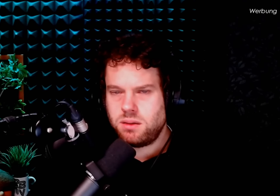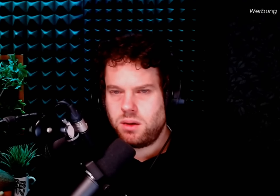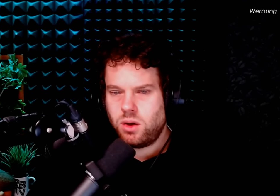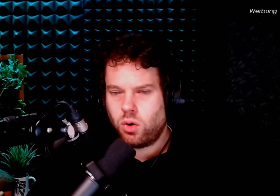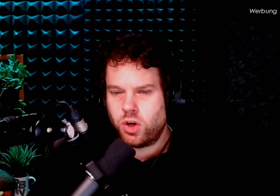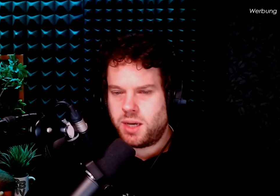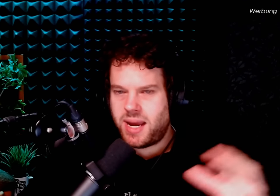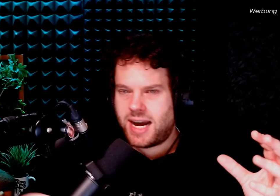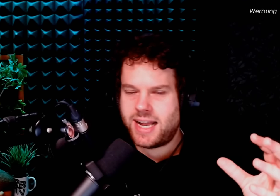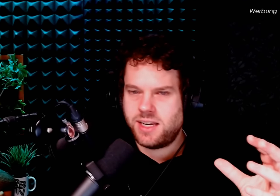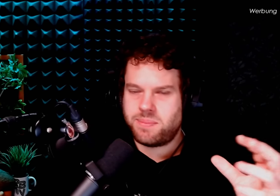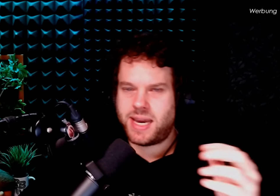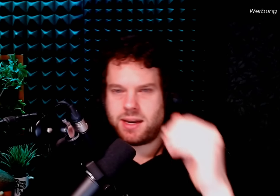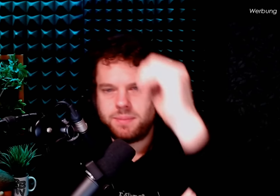oder mehr Hallenbäder?